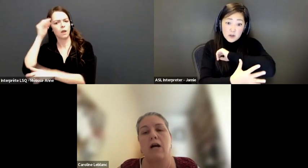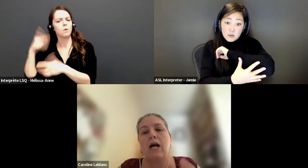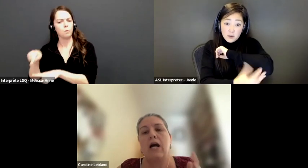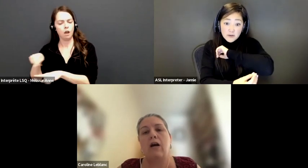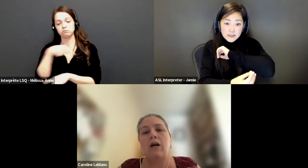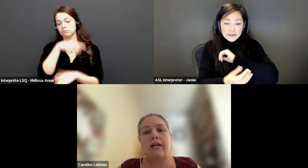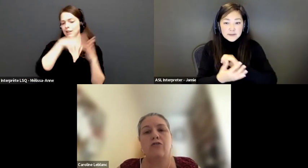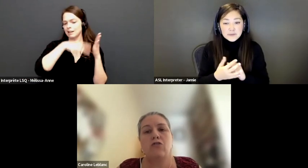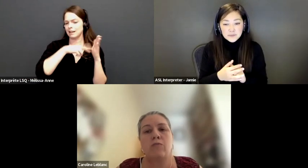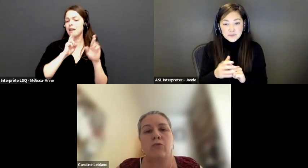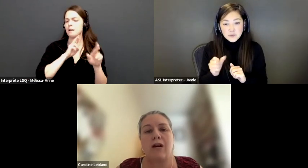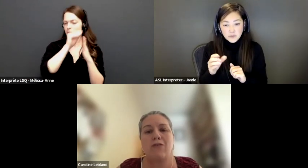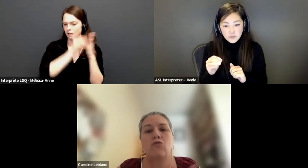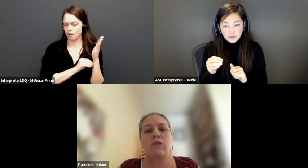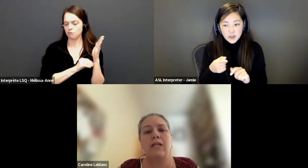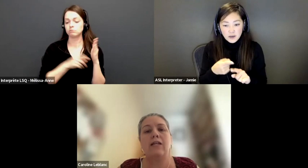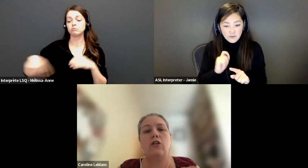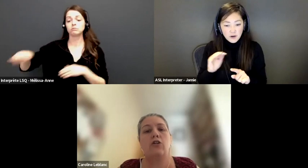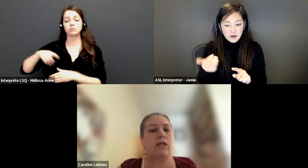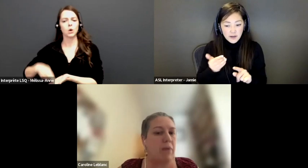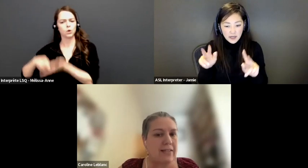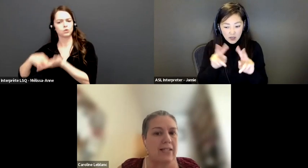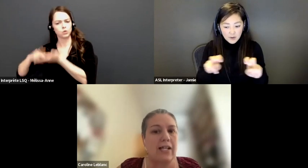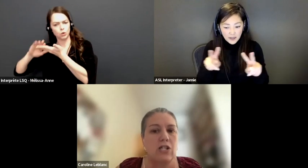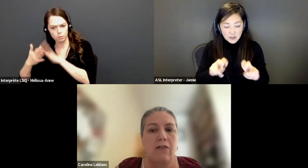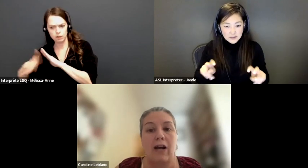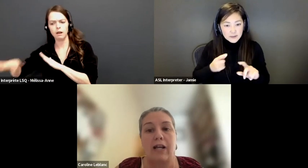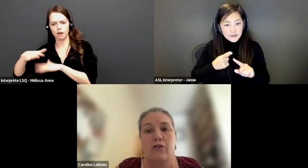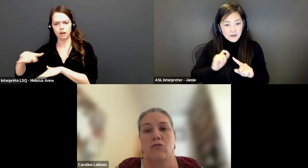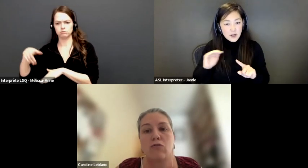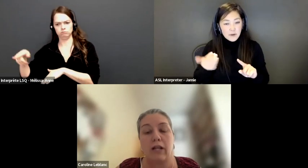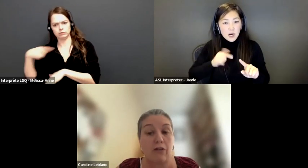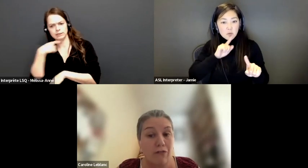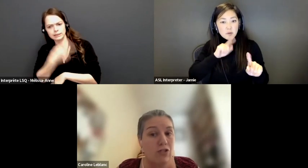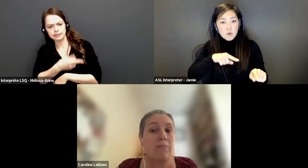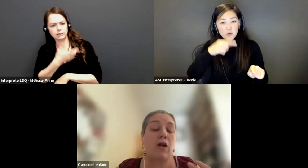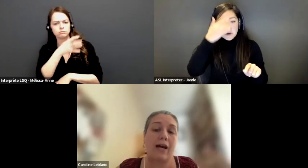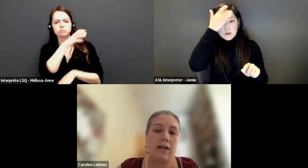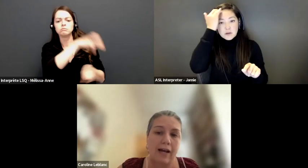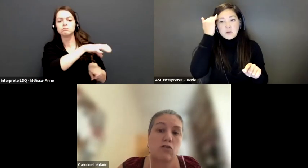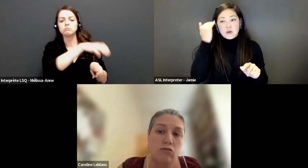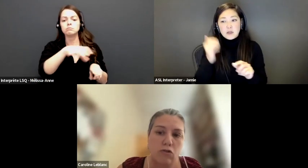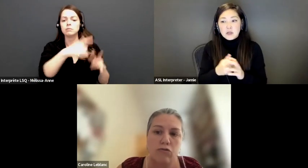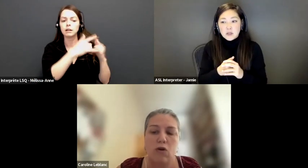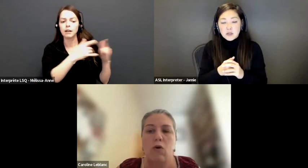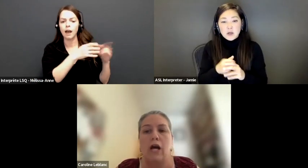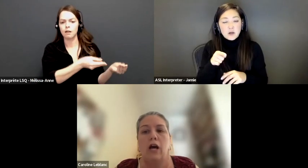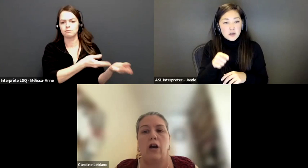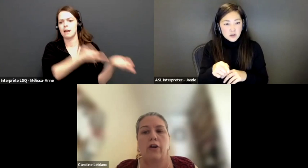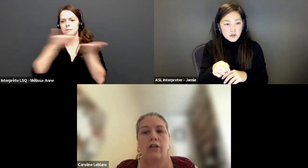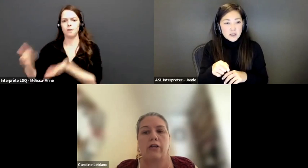rapport, les ressources communautaires vont souligner que de déplacer les gens vers les refuges n'est pas la seule